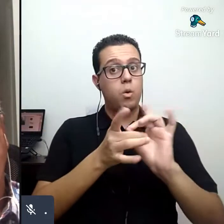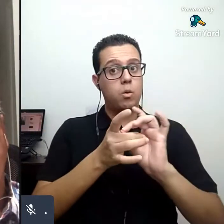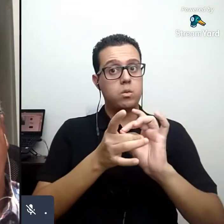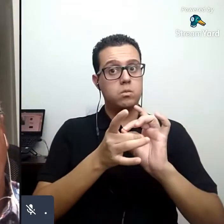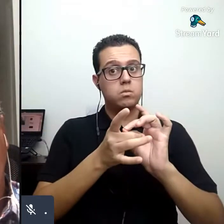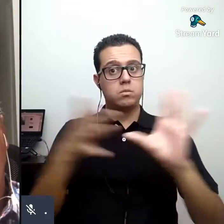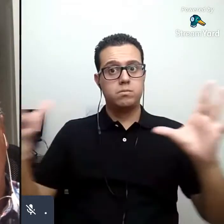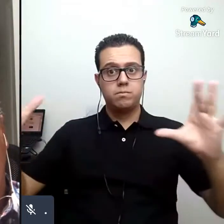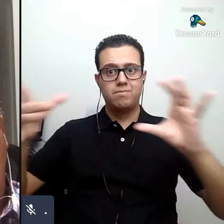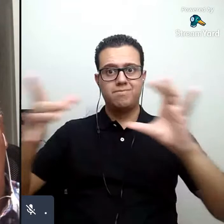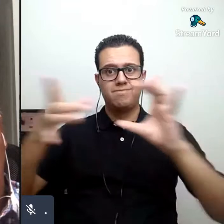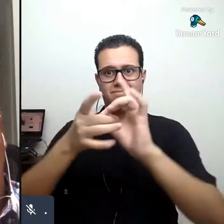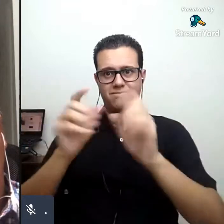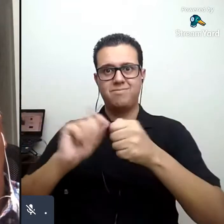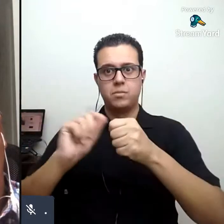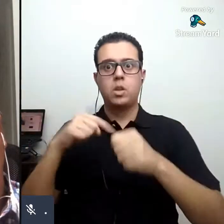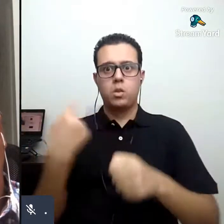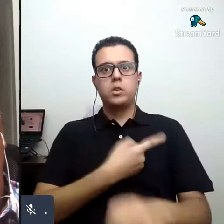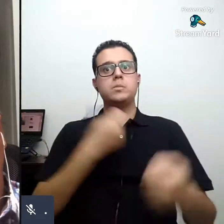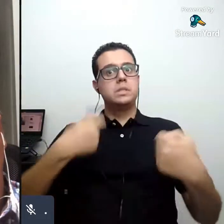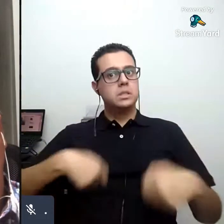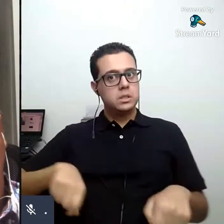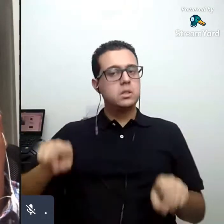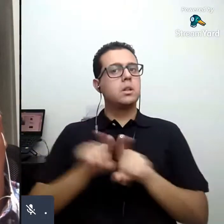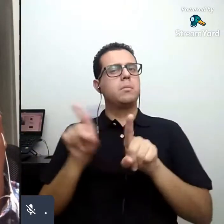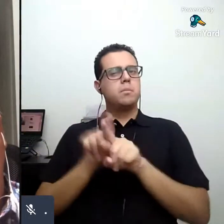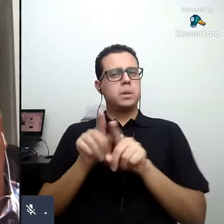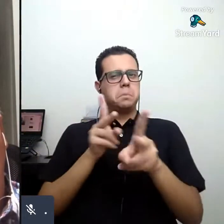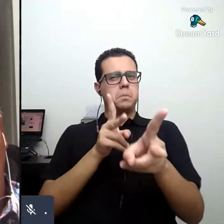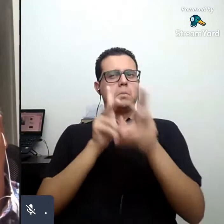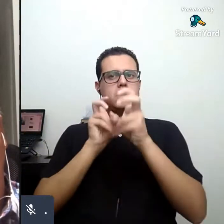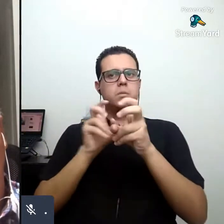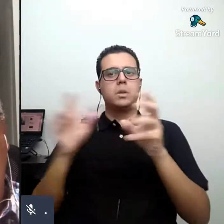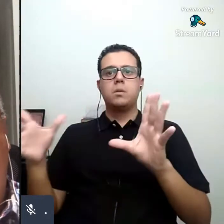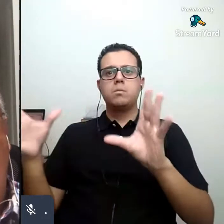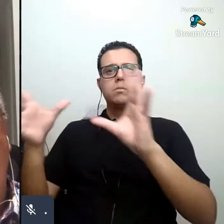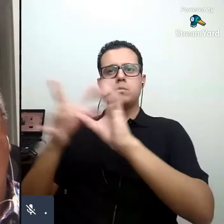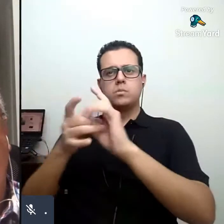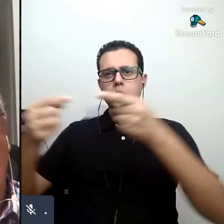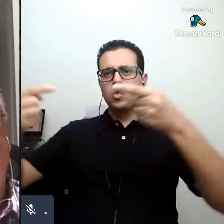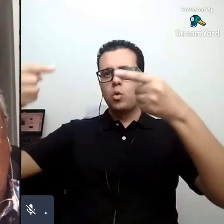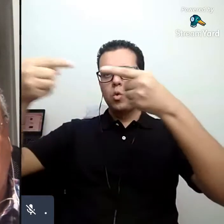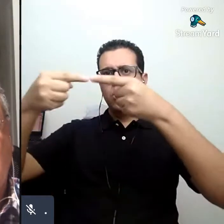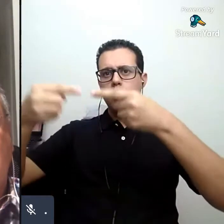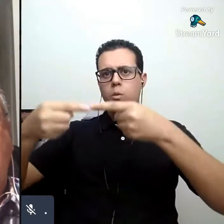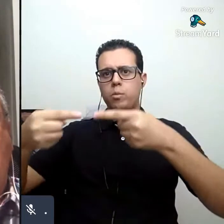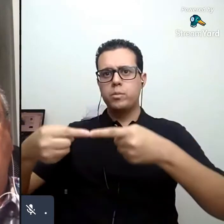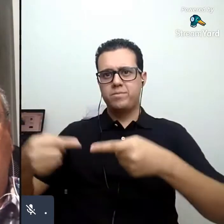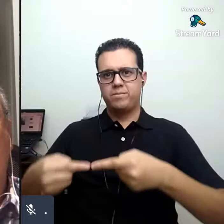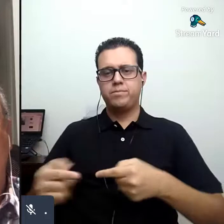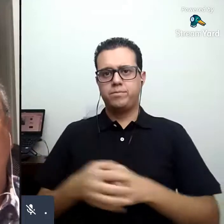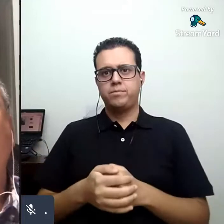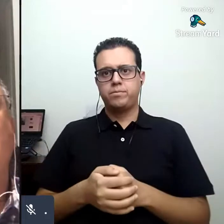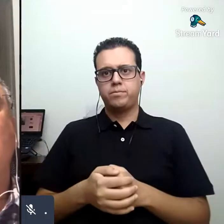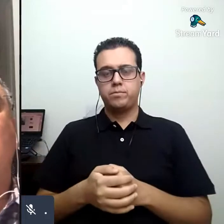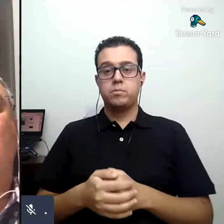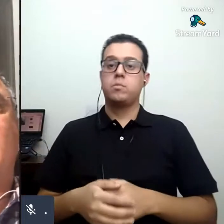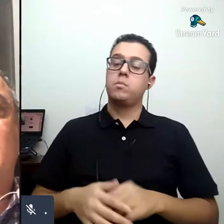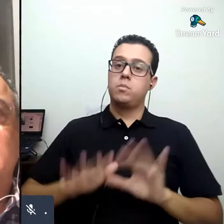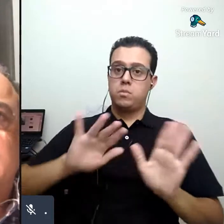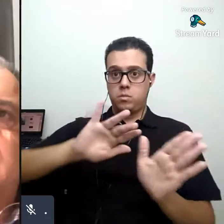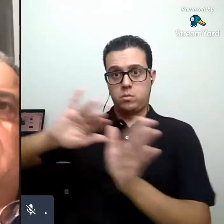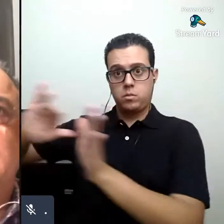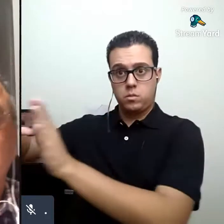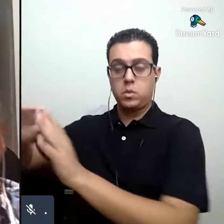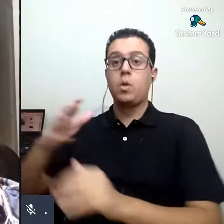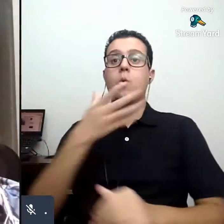também. Até aquele momento, o homem queria ver o milagre. Ele estava assim atrás da cura, porque